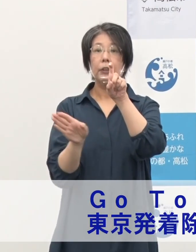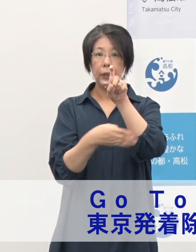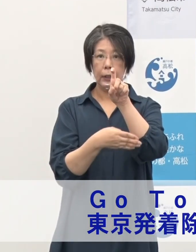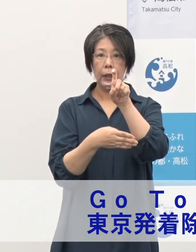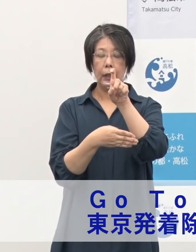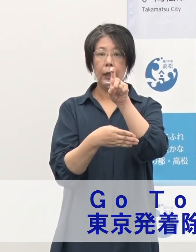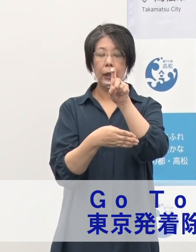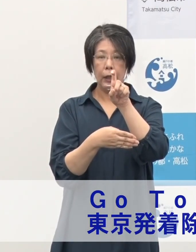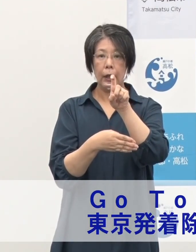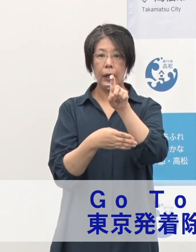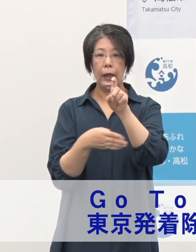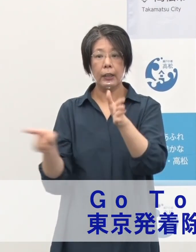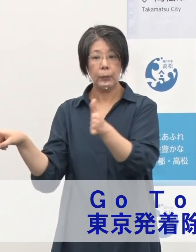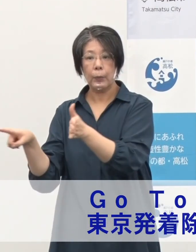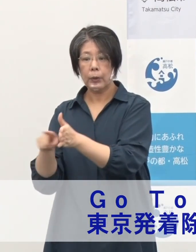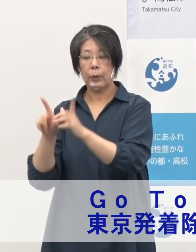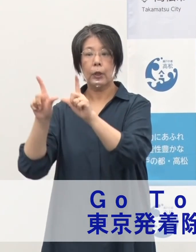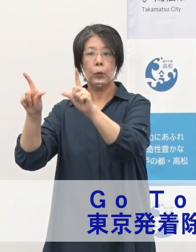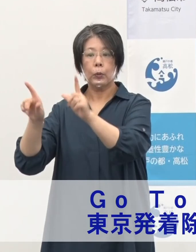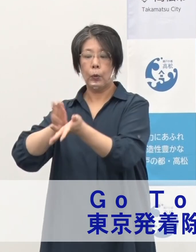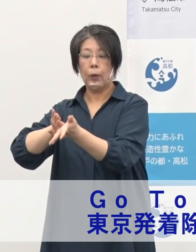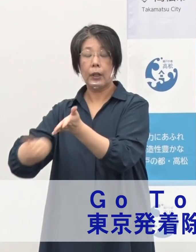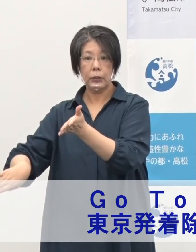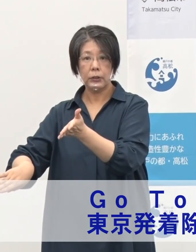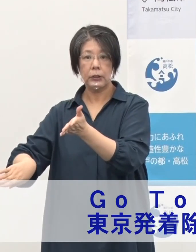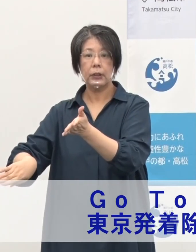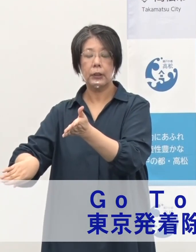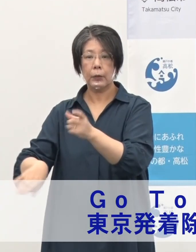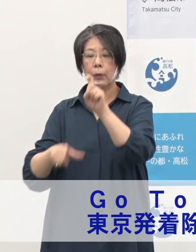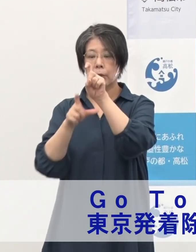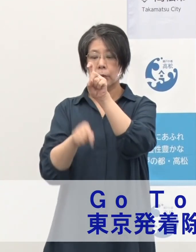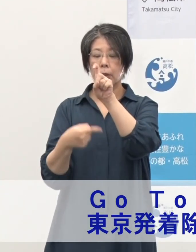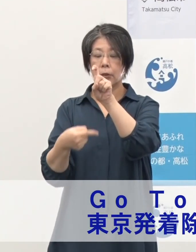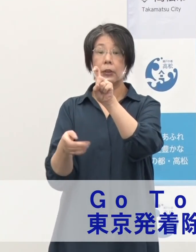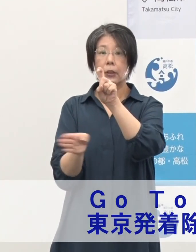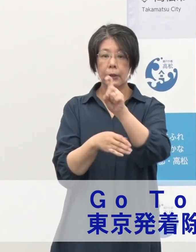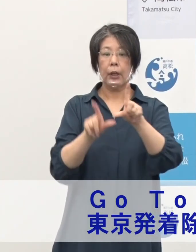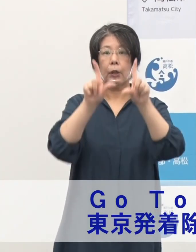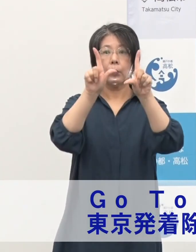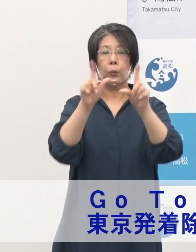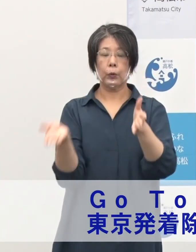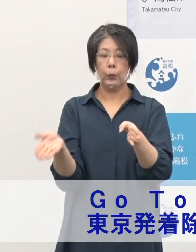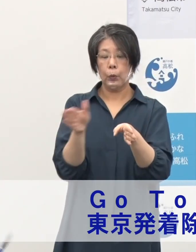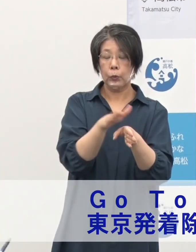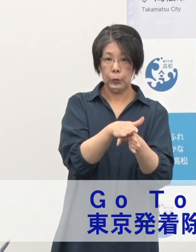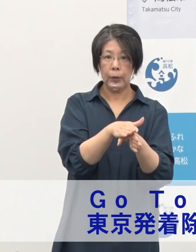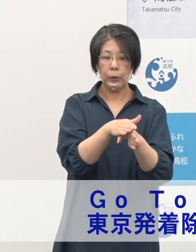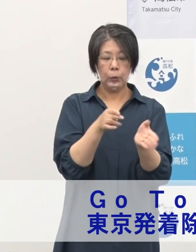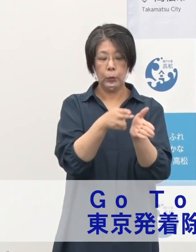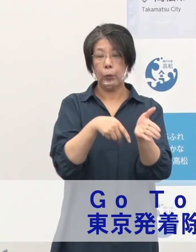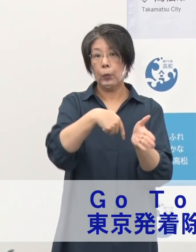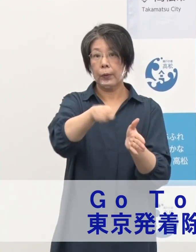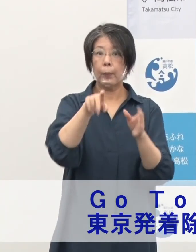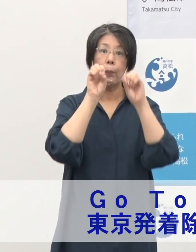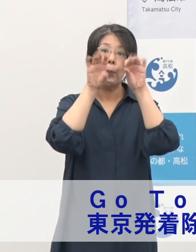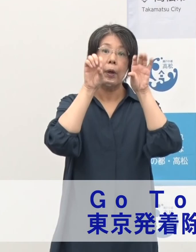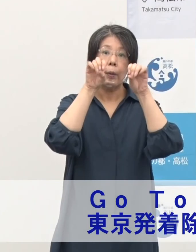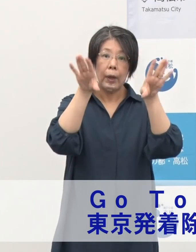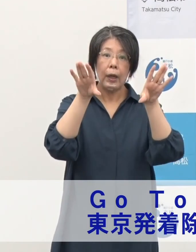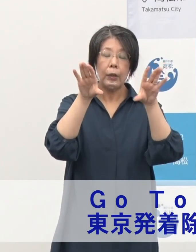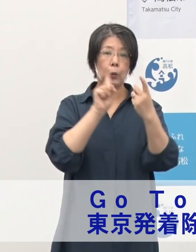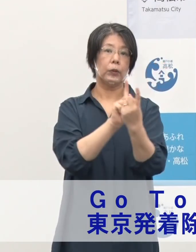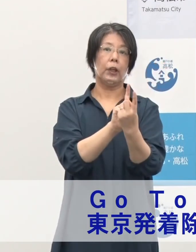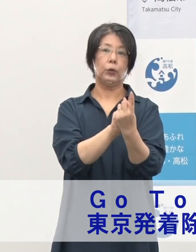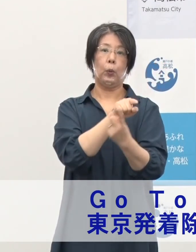まで対象となってなかった東京発着についての旅行りつきましても対象と